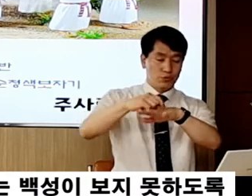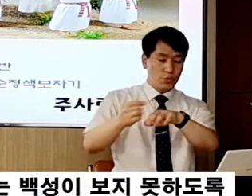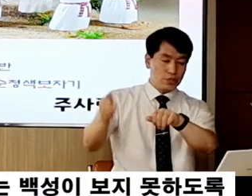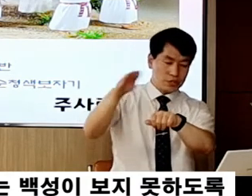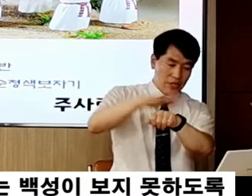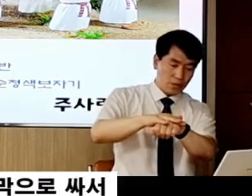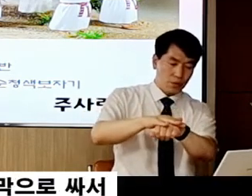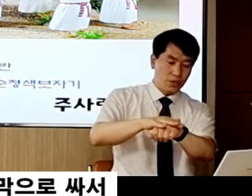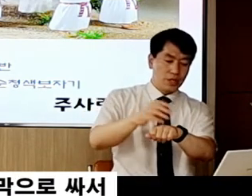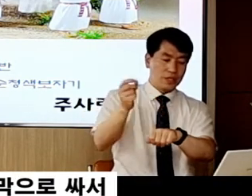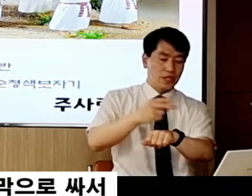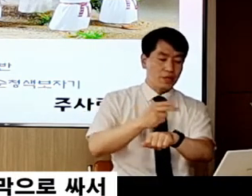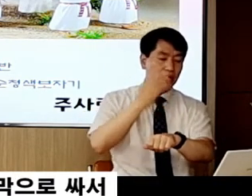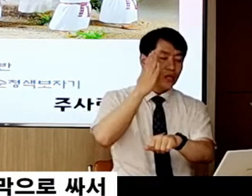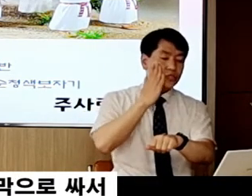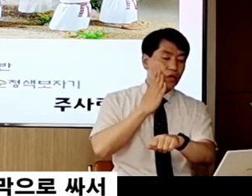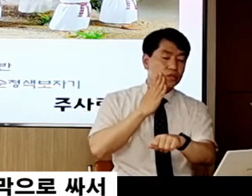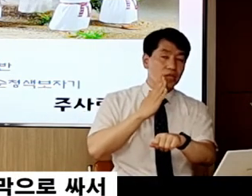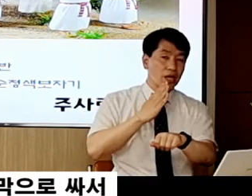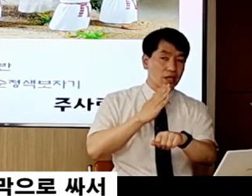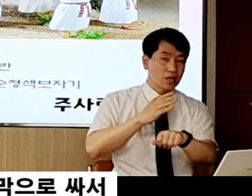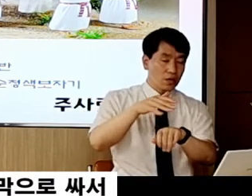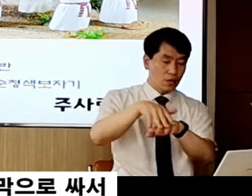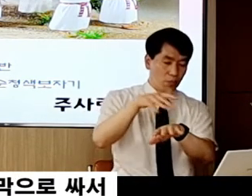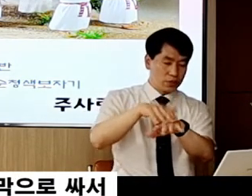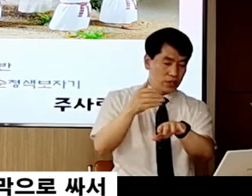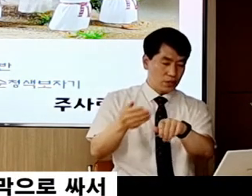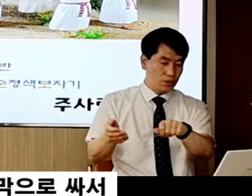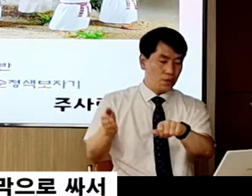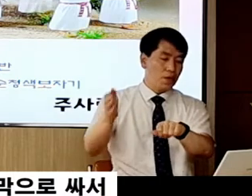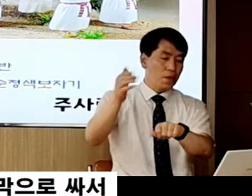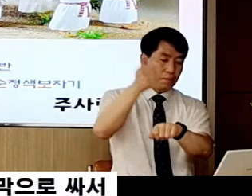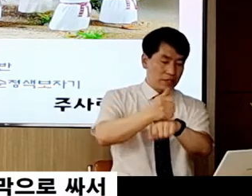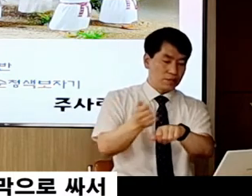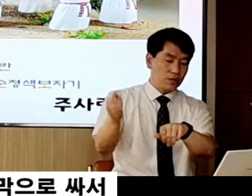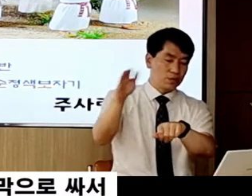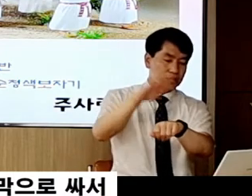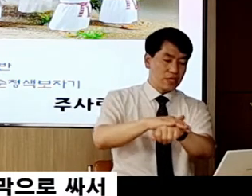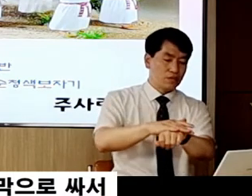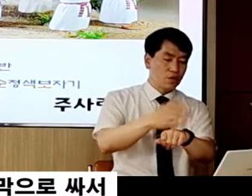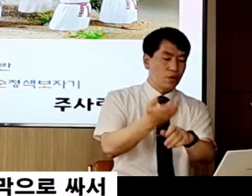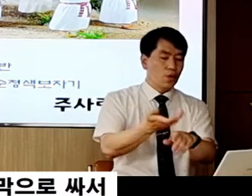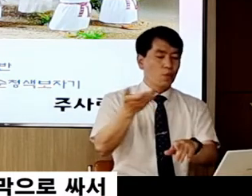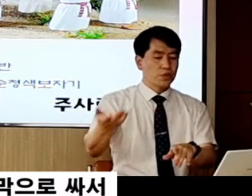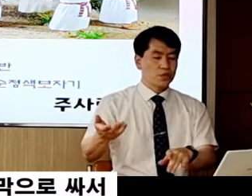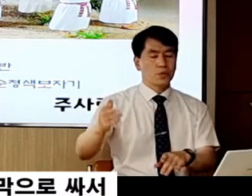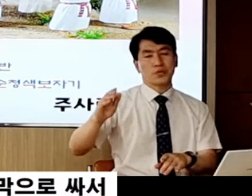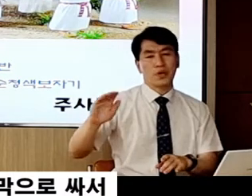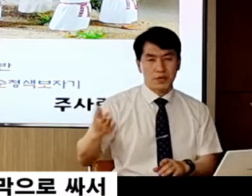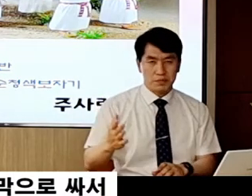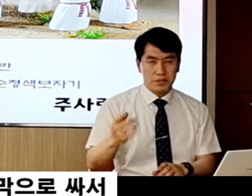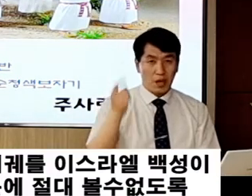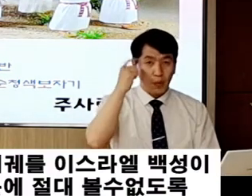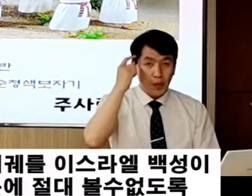가죽으로 싸고 그 다음에 청색 보자기로 마지막으로 싸서 옮기도록 되어 있습니다.